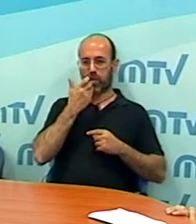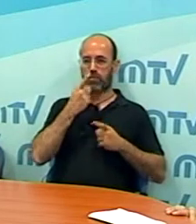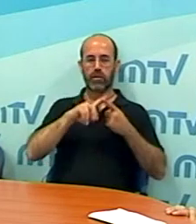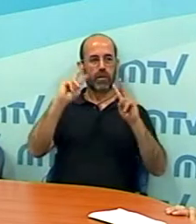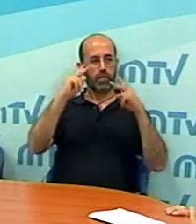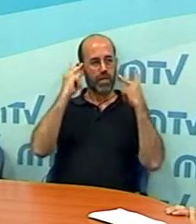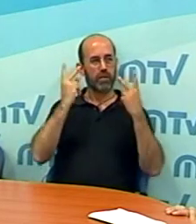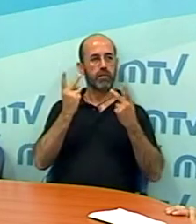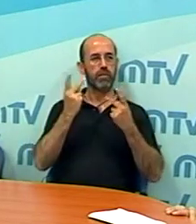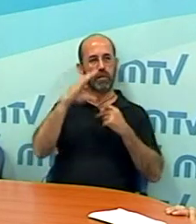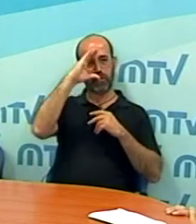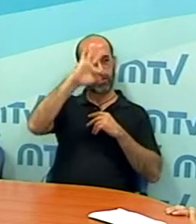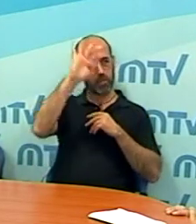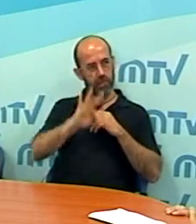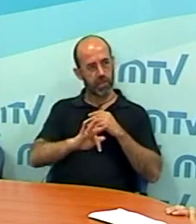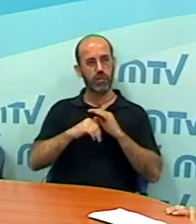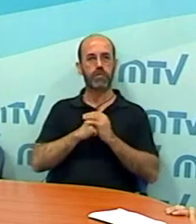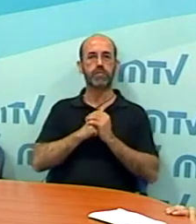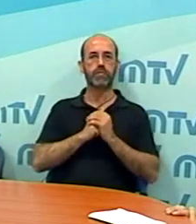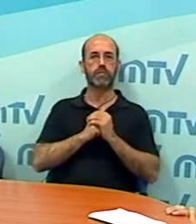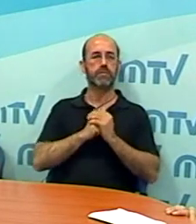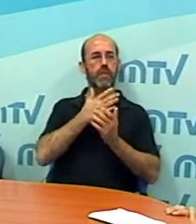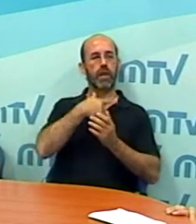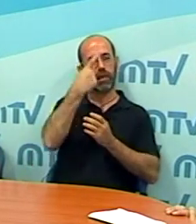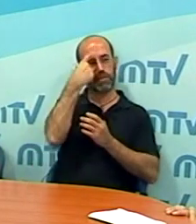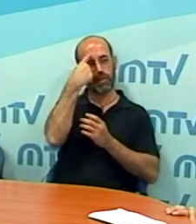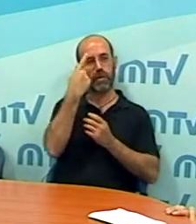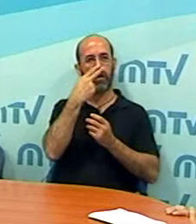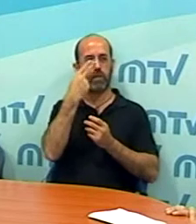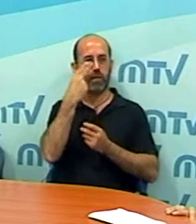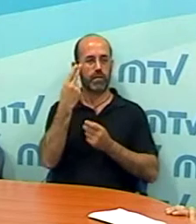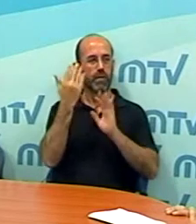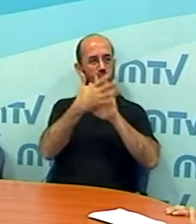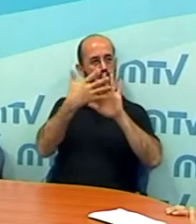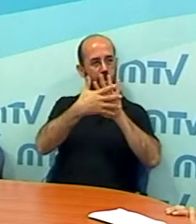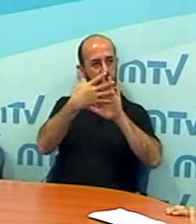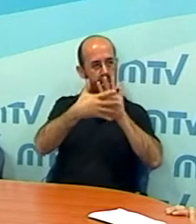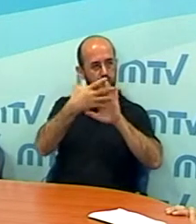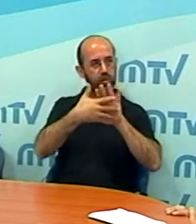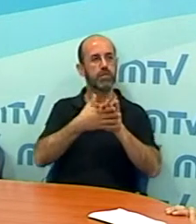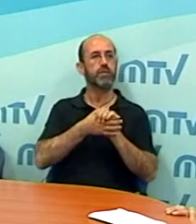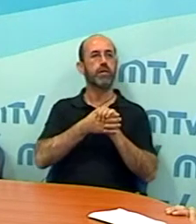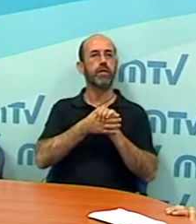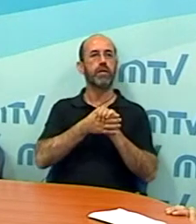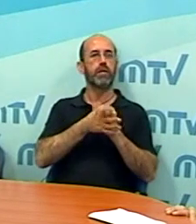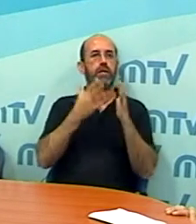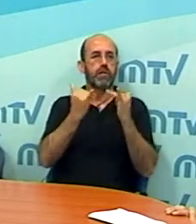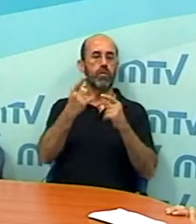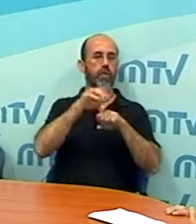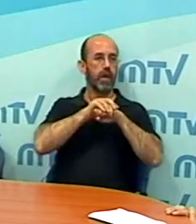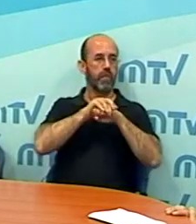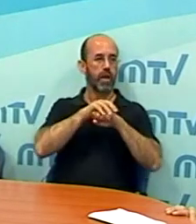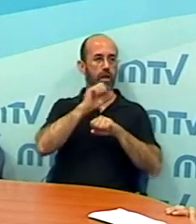están viendo y escuchando quieren saber y se interesan en el lenguaje de los signos. Tengo una gran